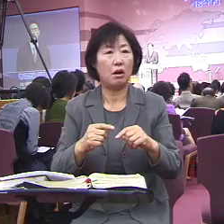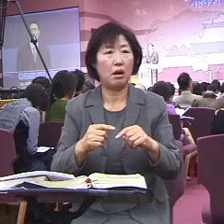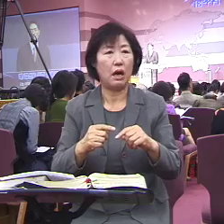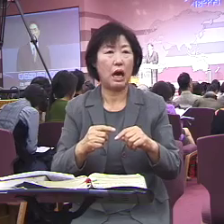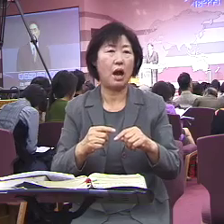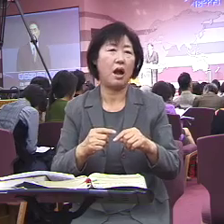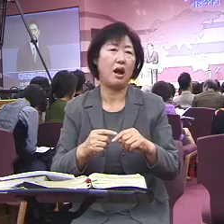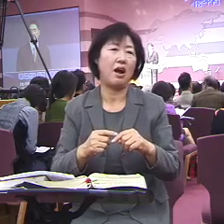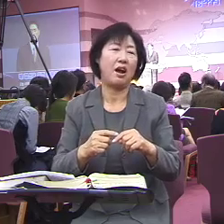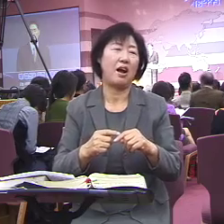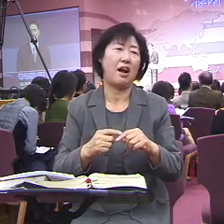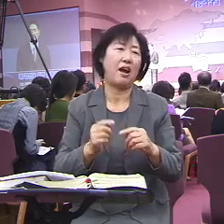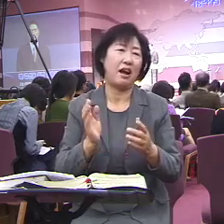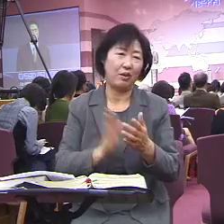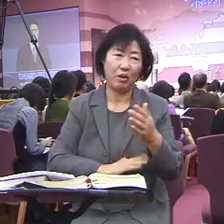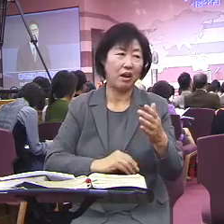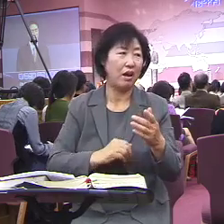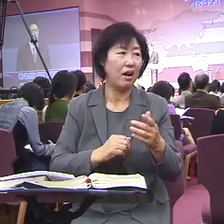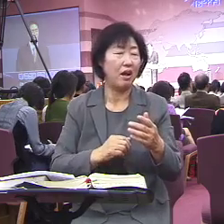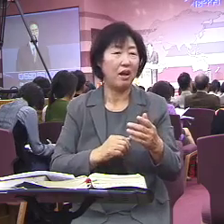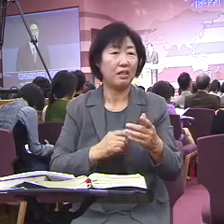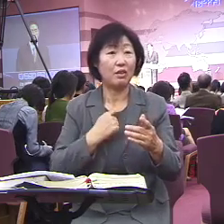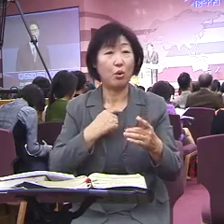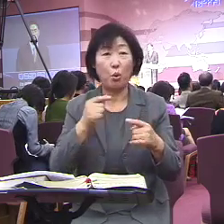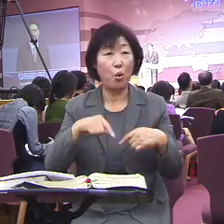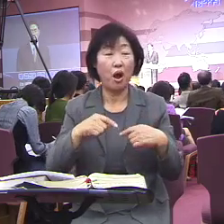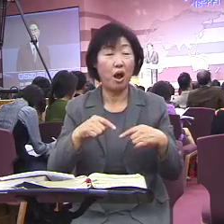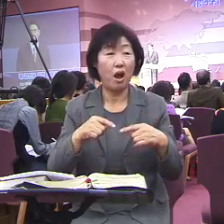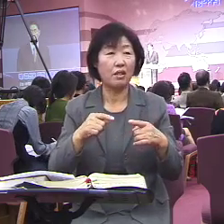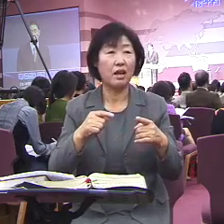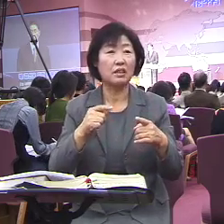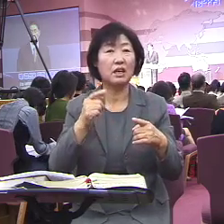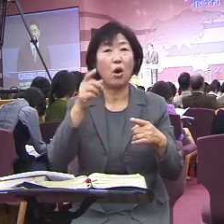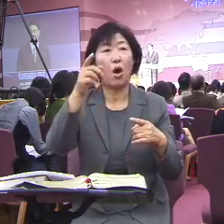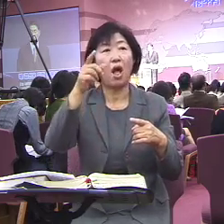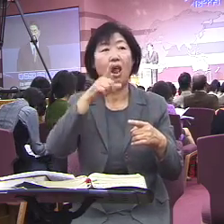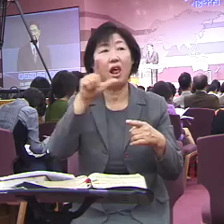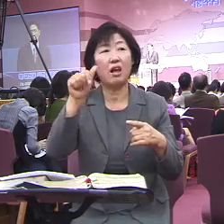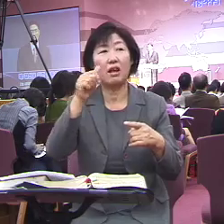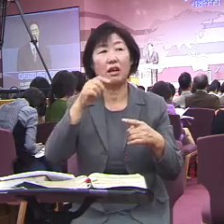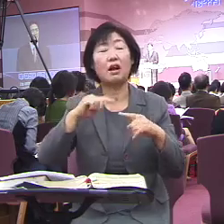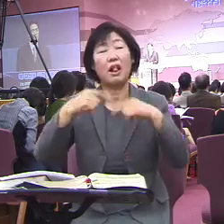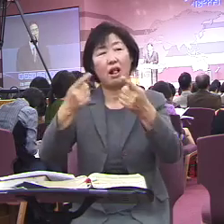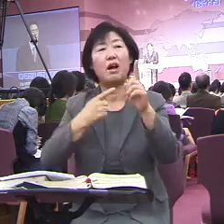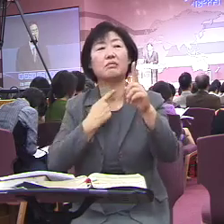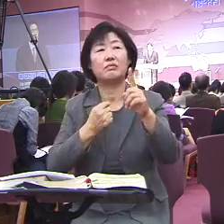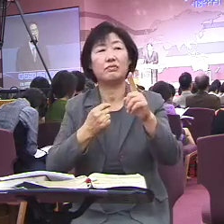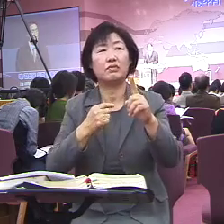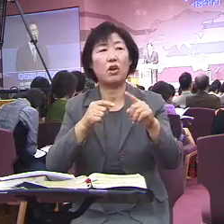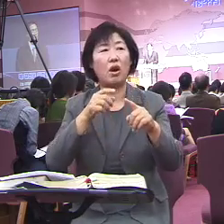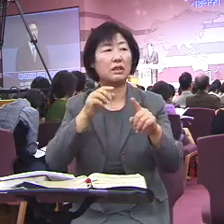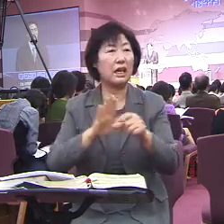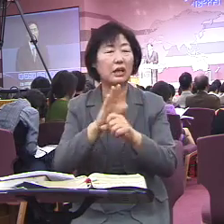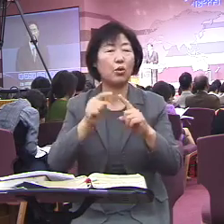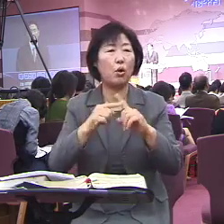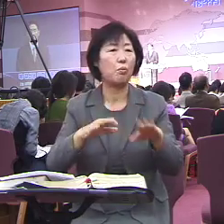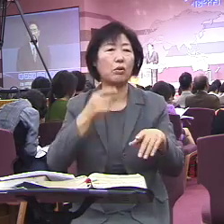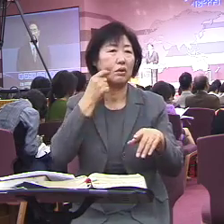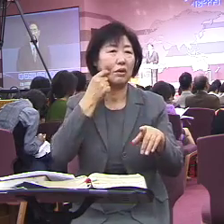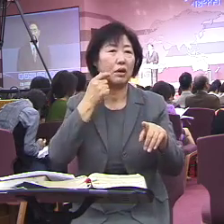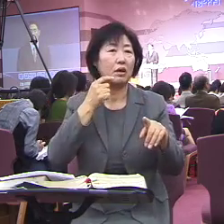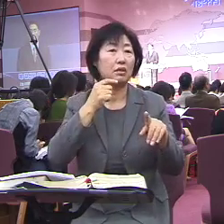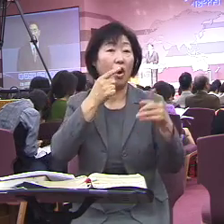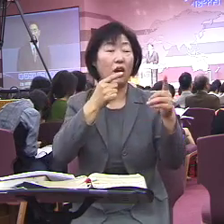2주 후에 11월 2일 날 우리가 함께 공동회, 인직을 위한 공동회를 열게 되는데 그동안에 계속해서